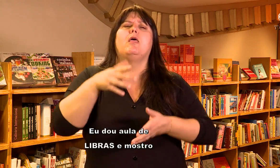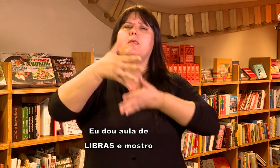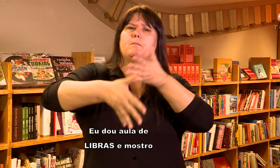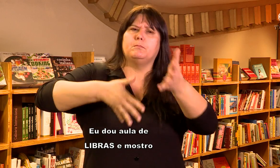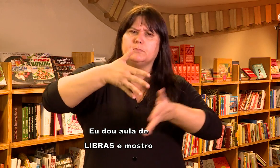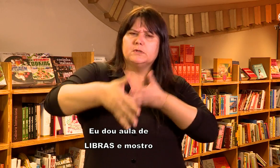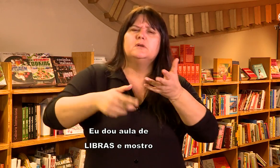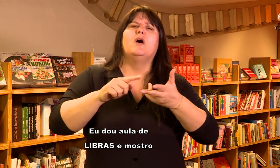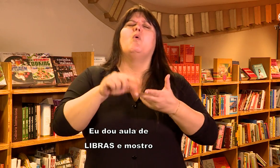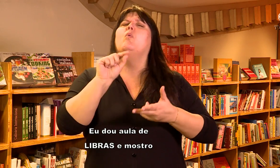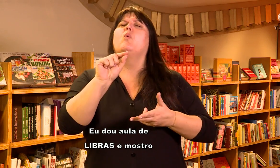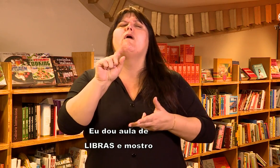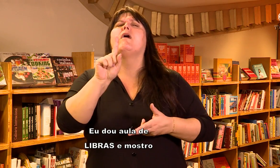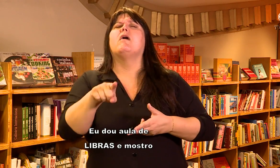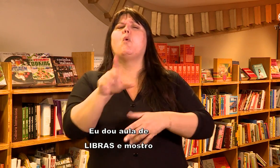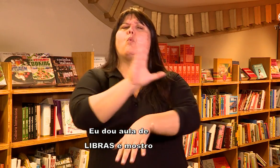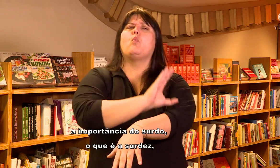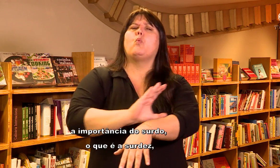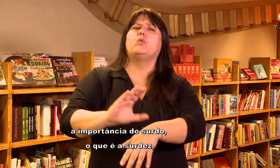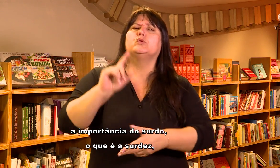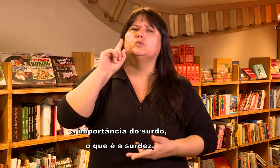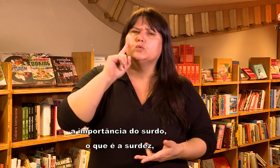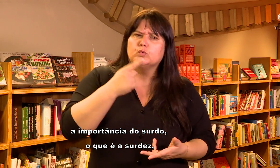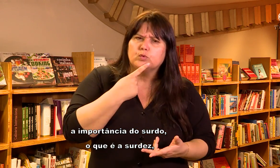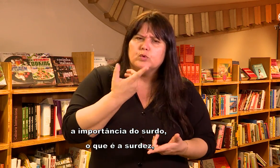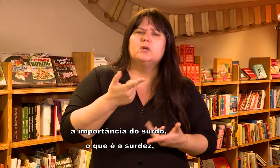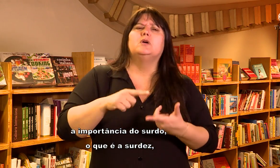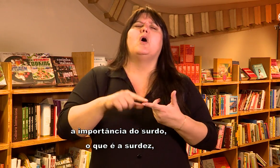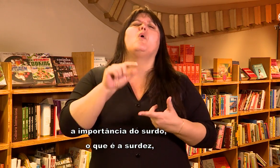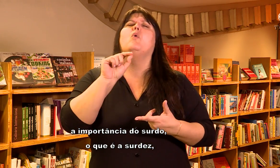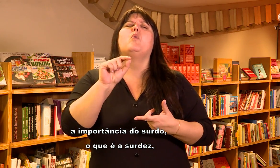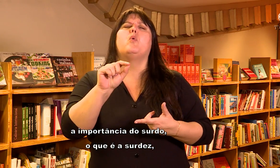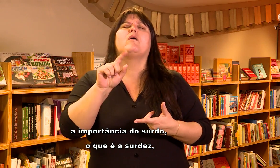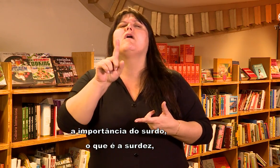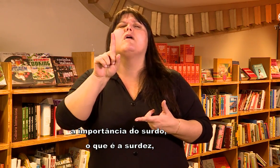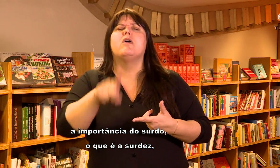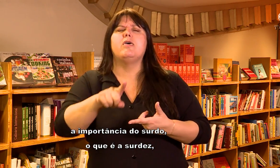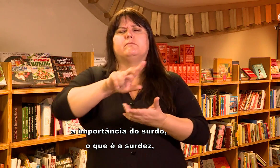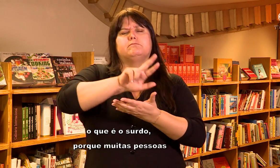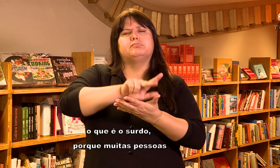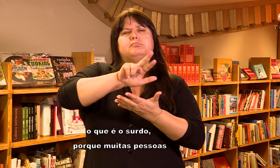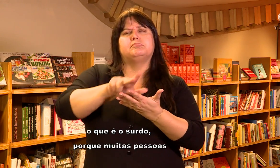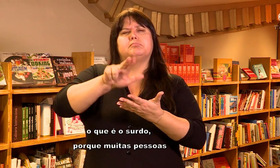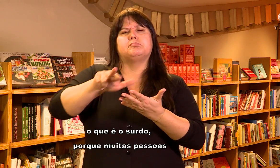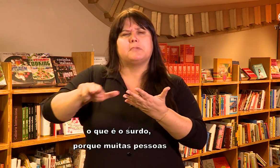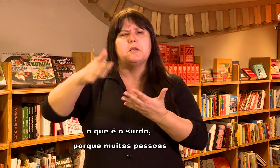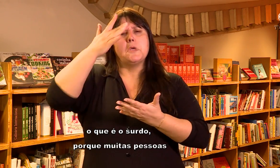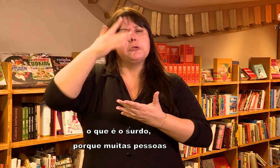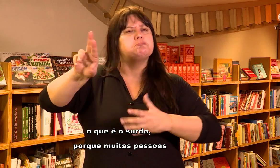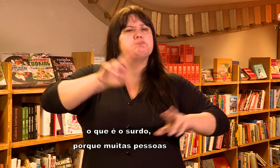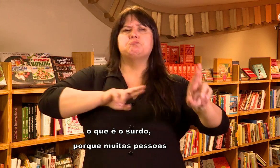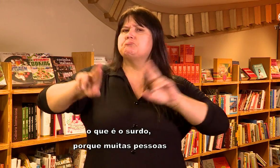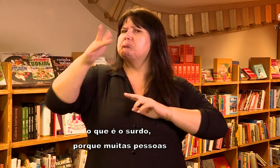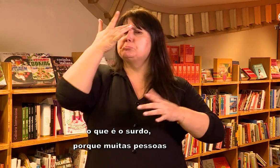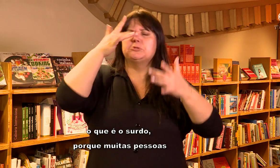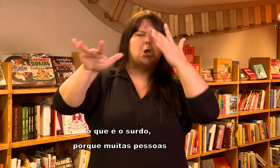dou aula de Libras e mostro a importância do surdo. O que é a surdez, o que é o surdo, porque muitas pessoas